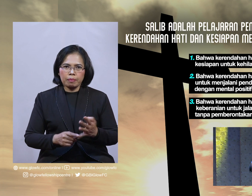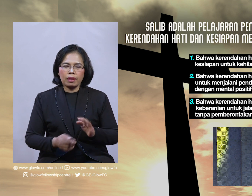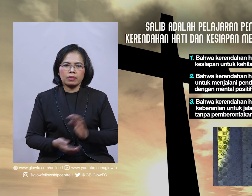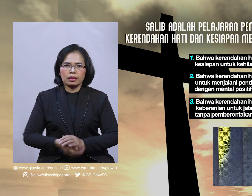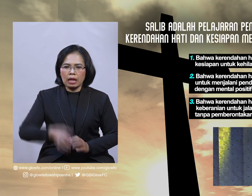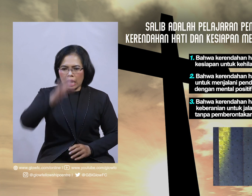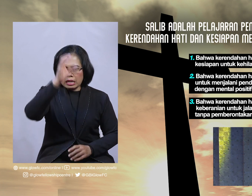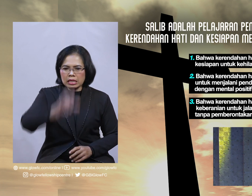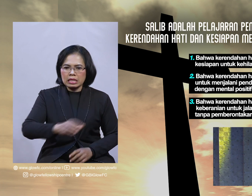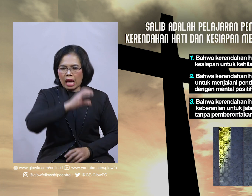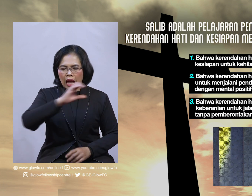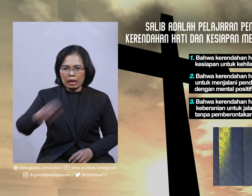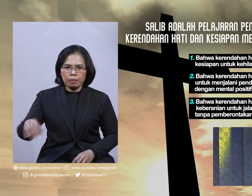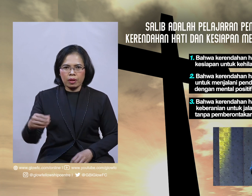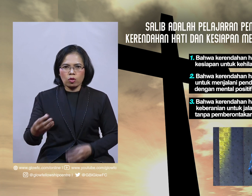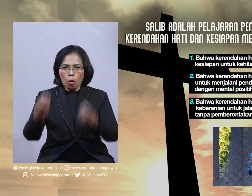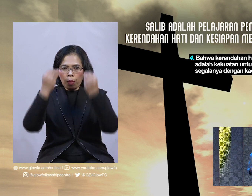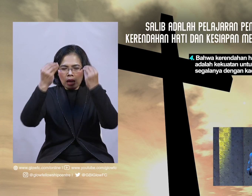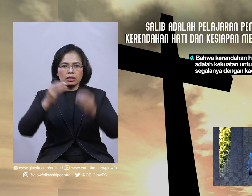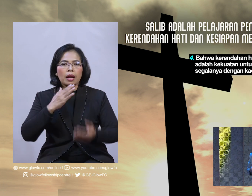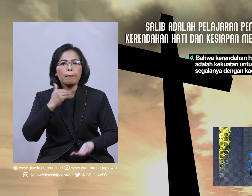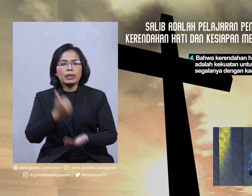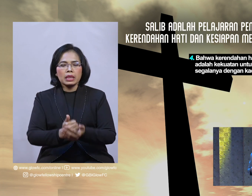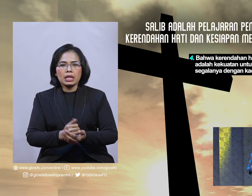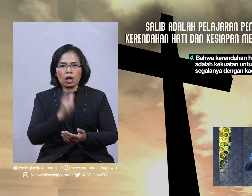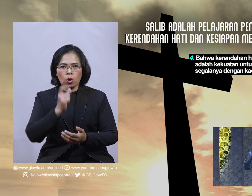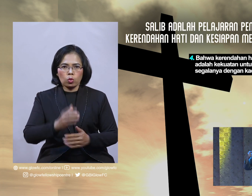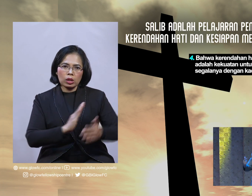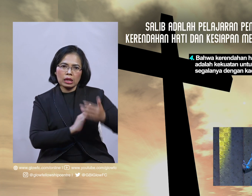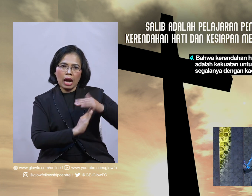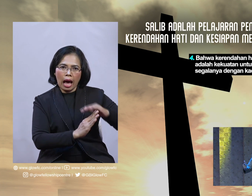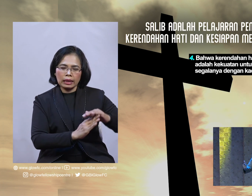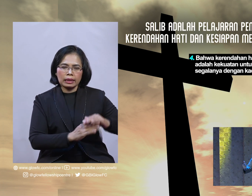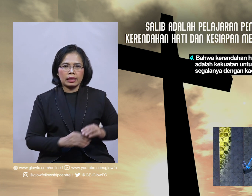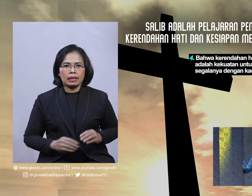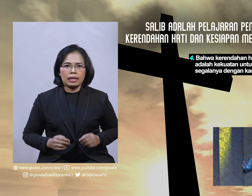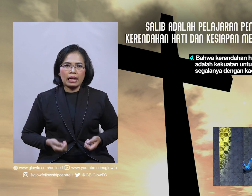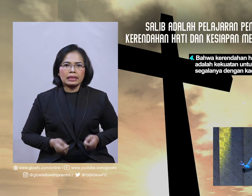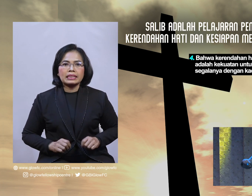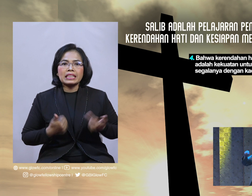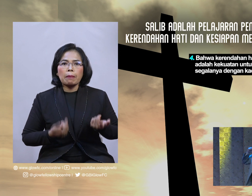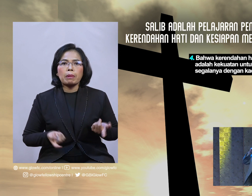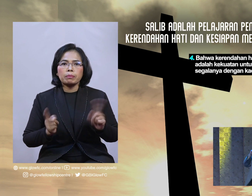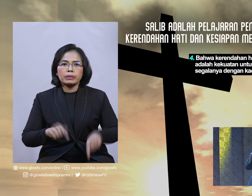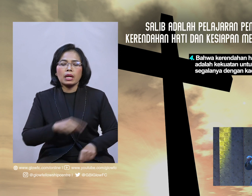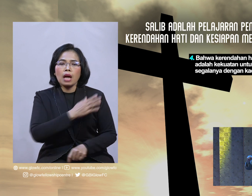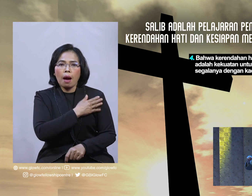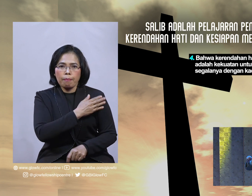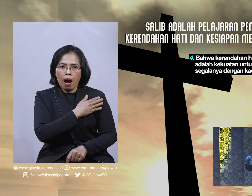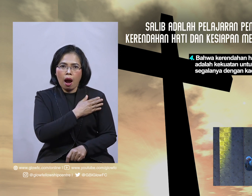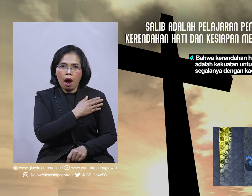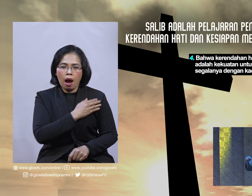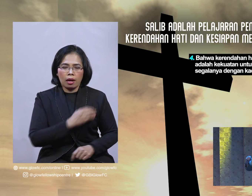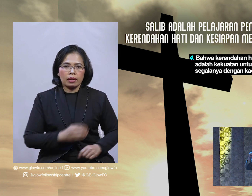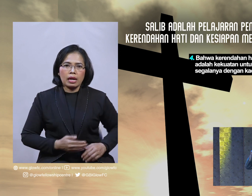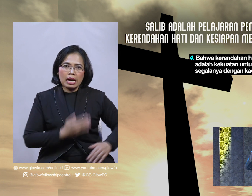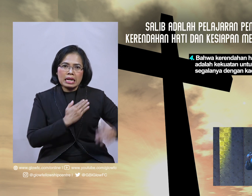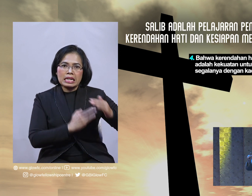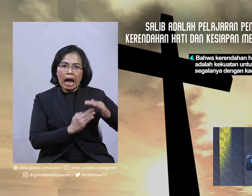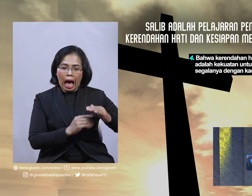ala pelajar penting dan rendah hati dan kesiapan menjadi hamba the booker dan hati adalah kekuatan